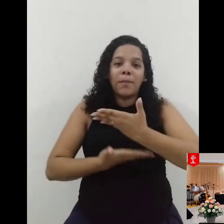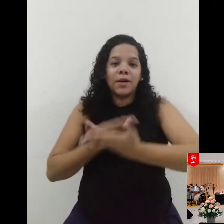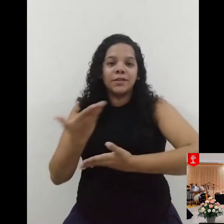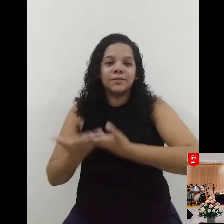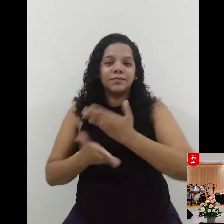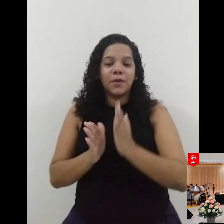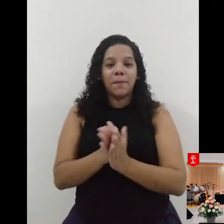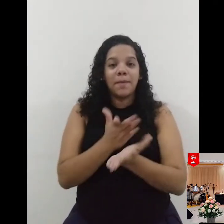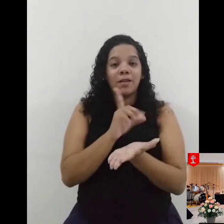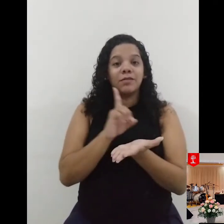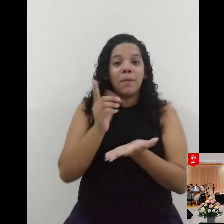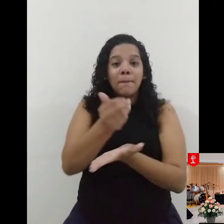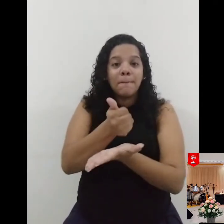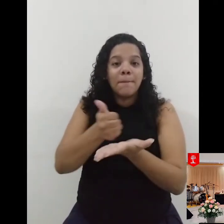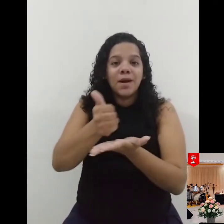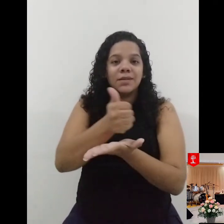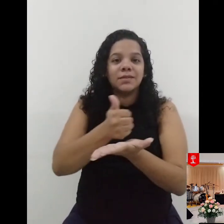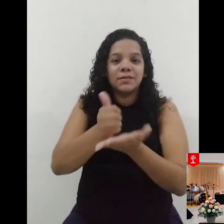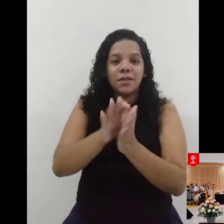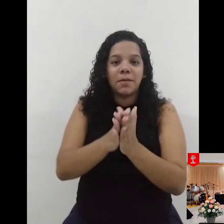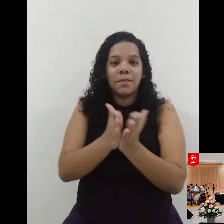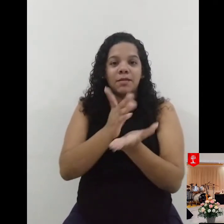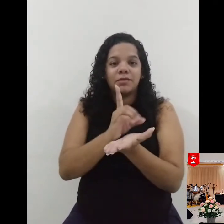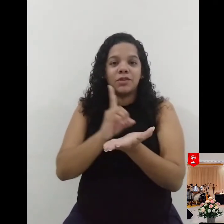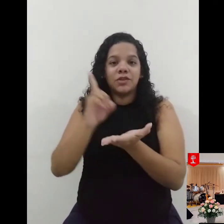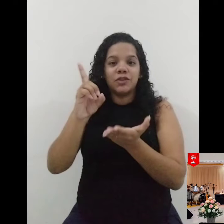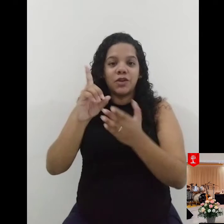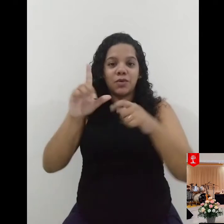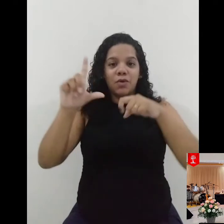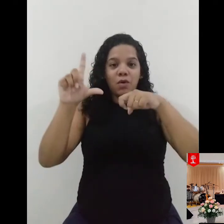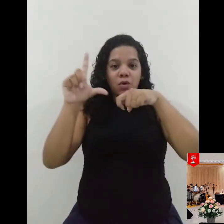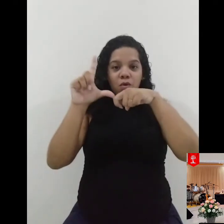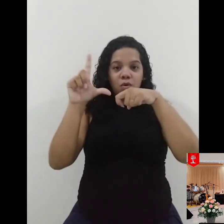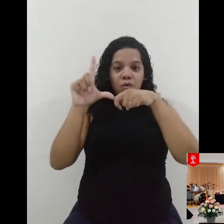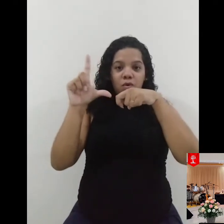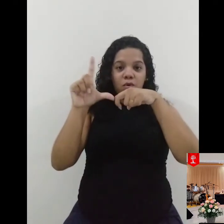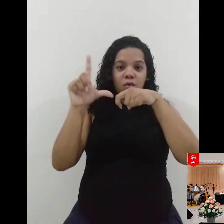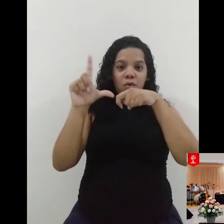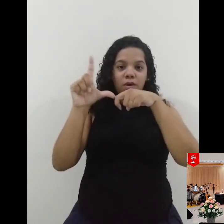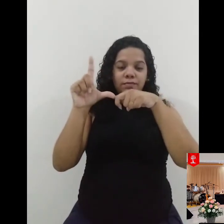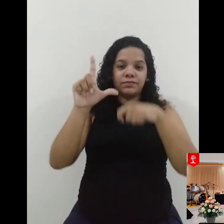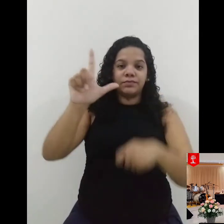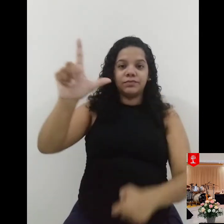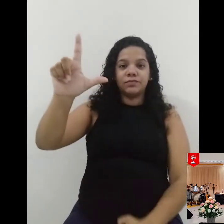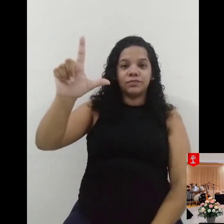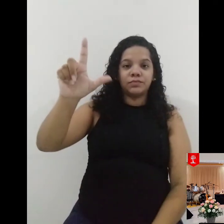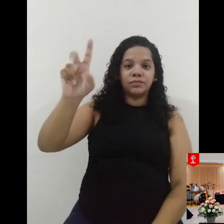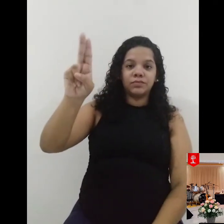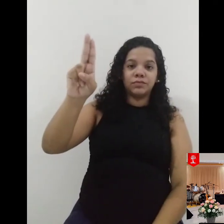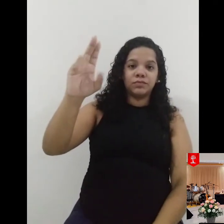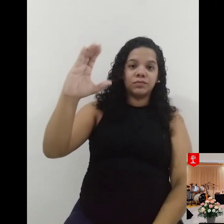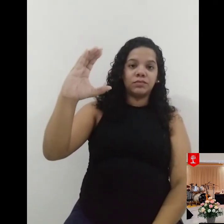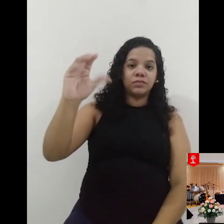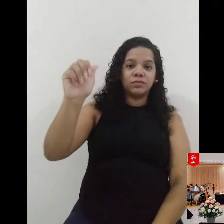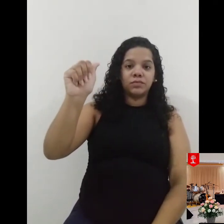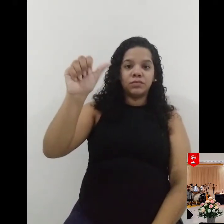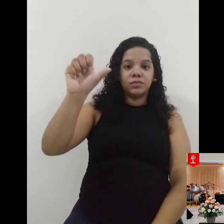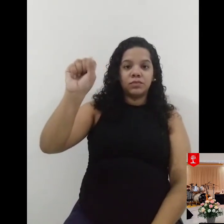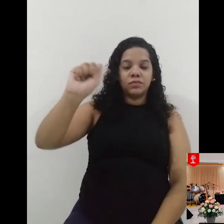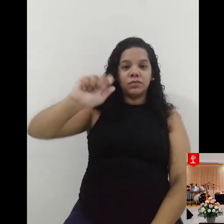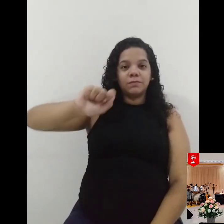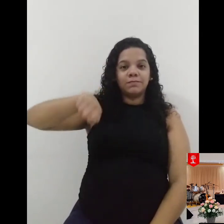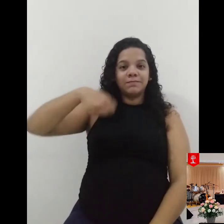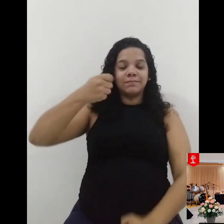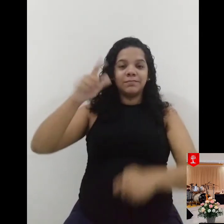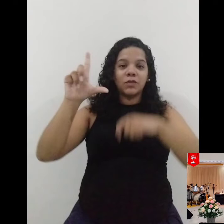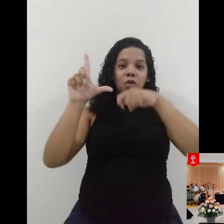É um texto certamente que você já passou por ele, deve ter já refletido nele, e